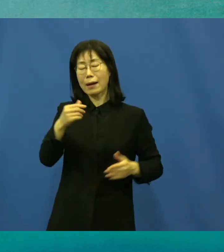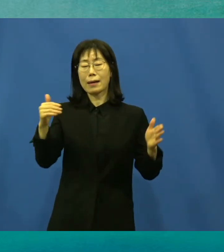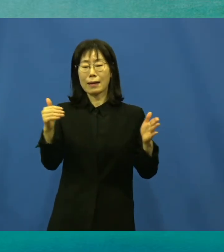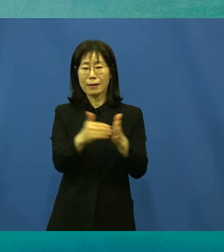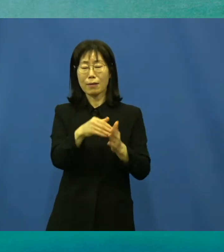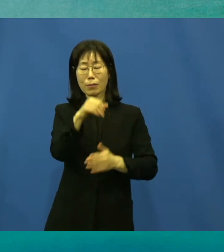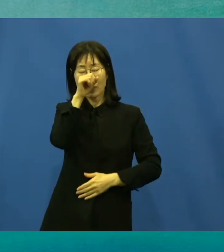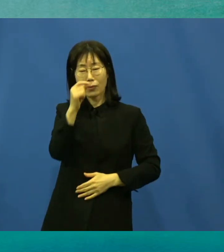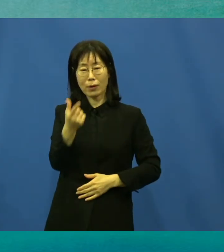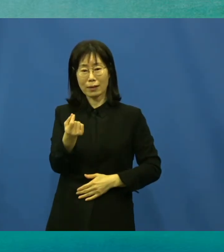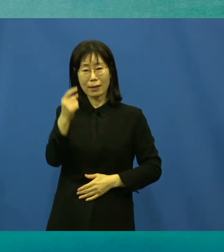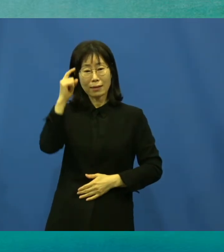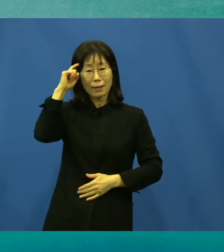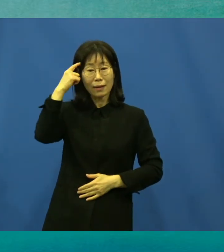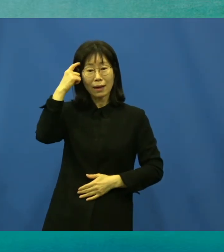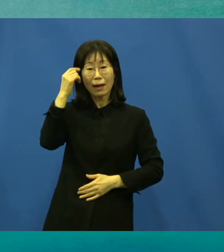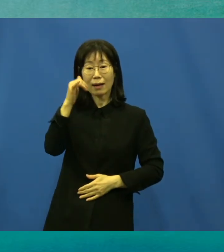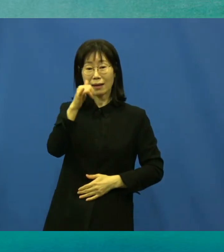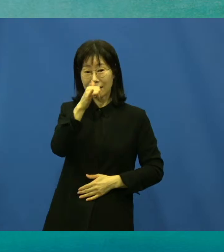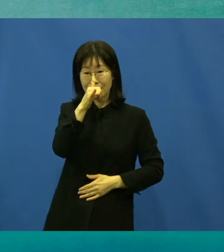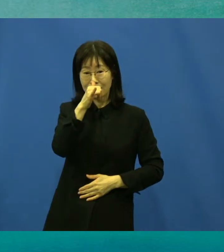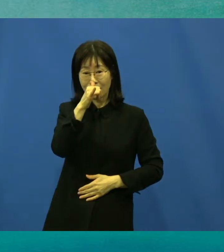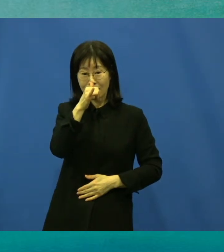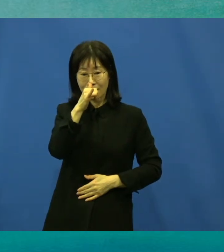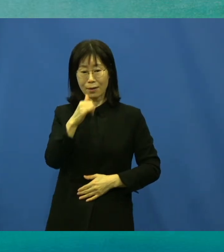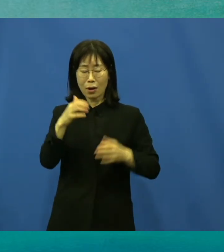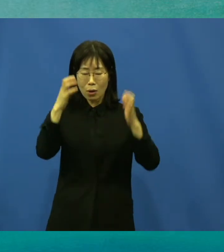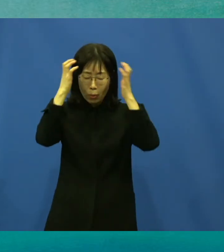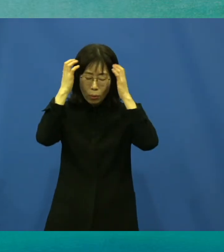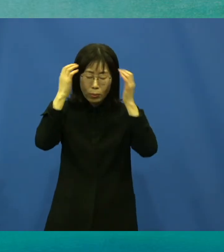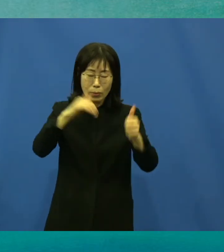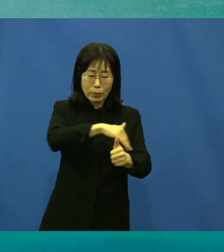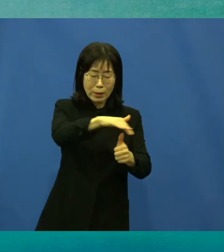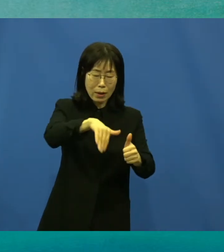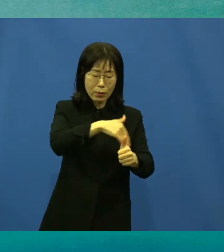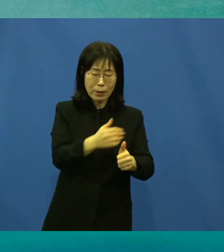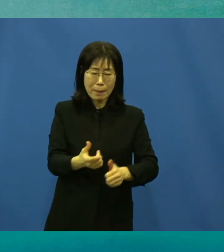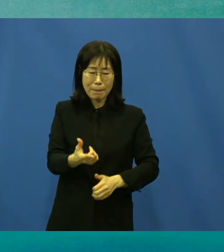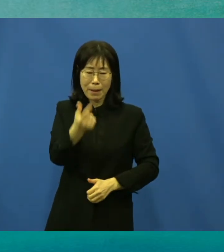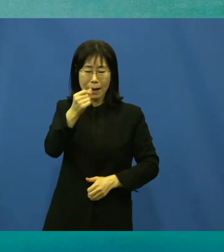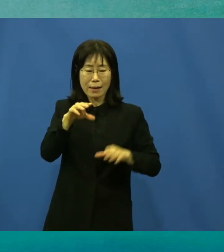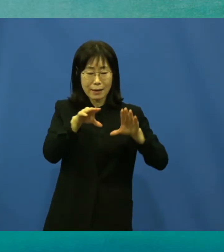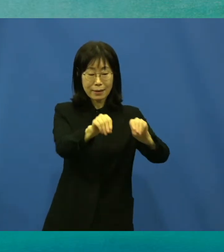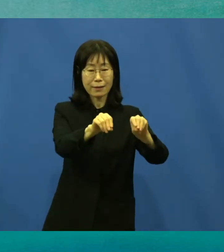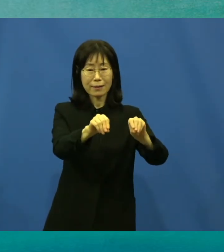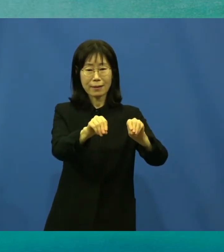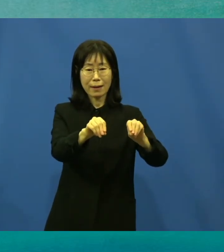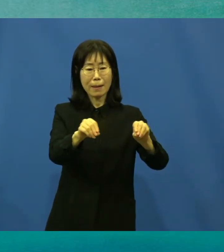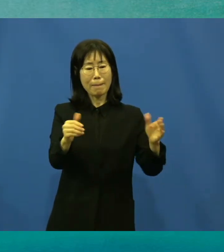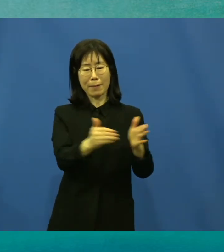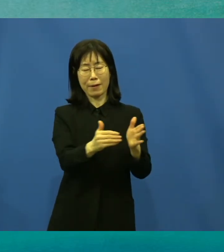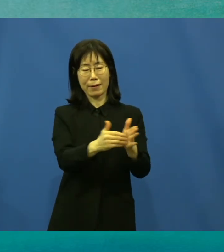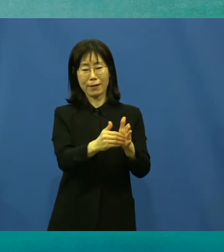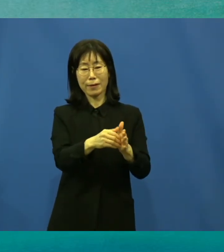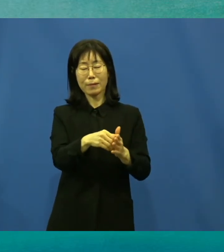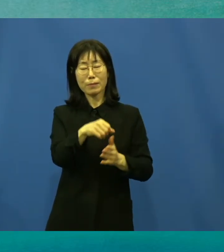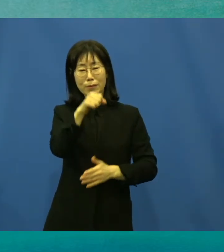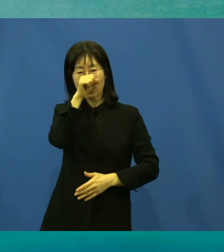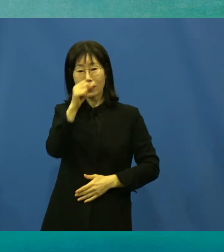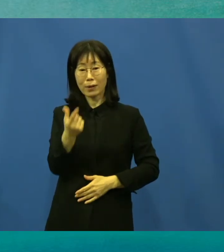고통을 주는 현실에서 벗어나는 일에 몰두합니다. 그러나 그렇지 않습니다.